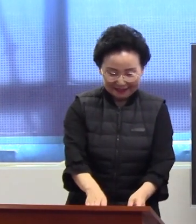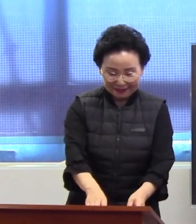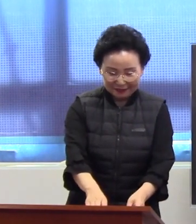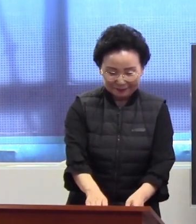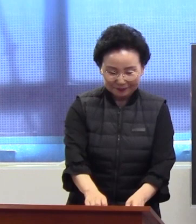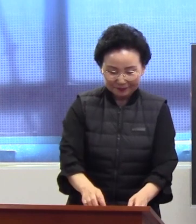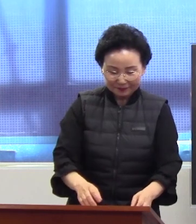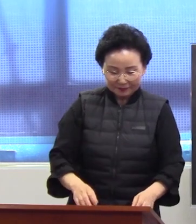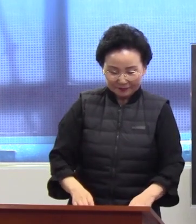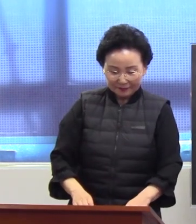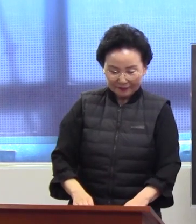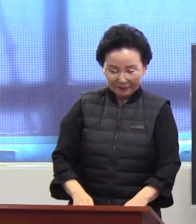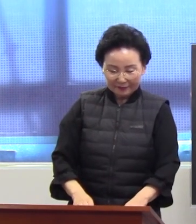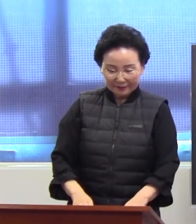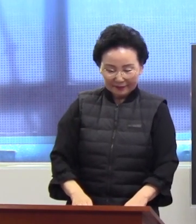그래서